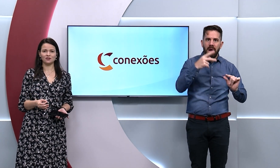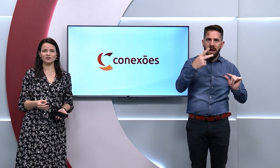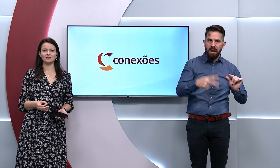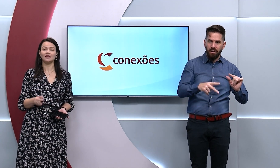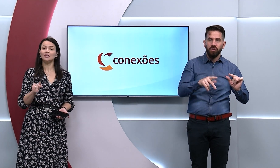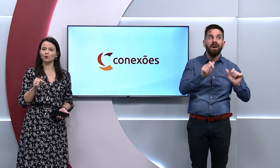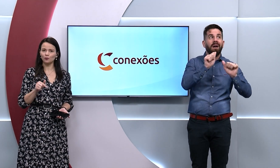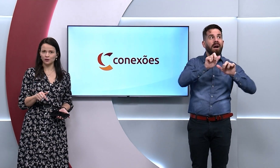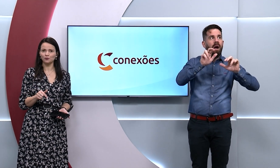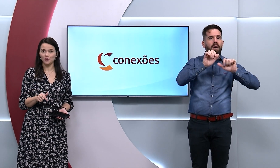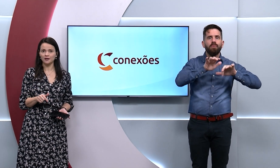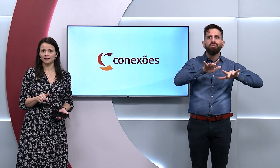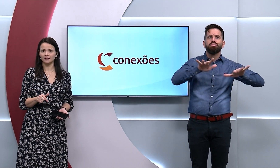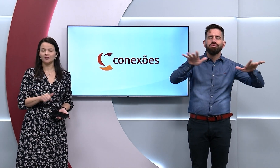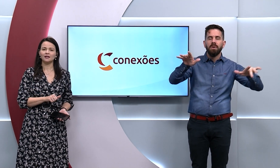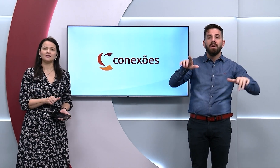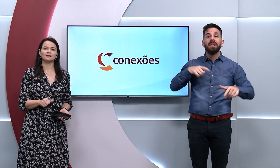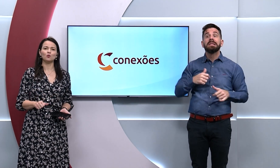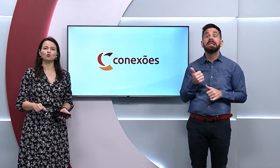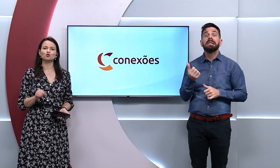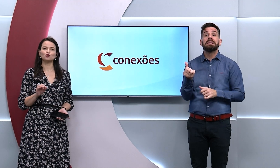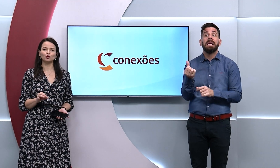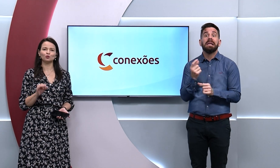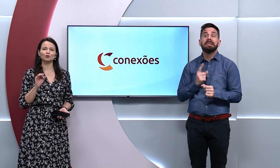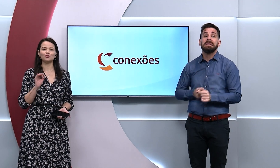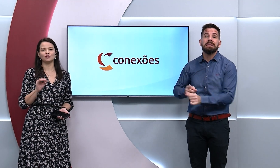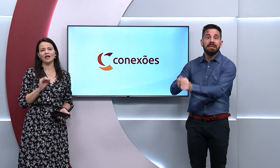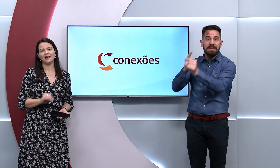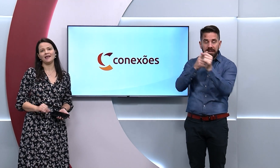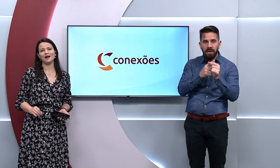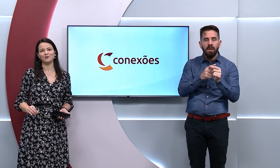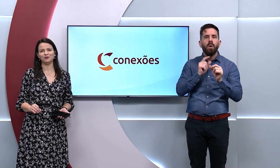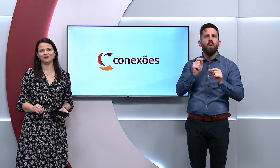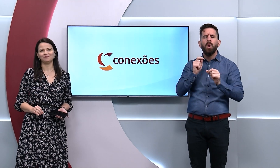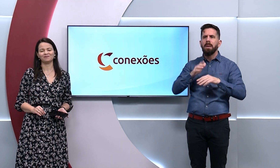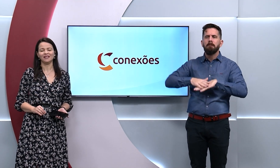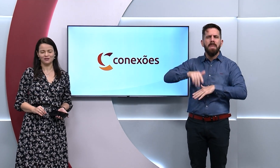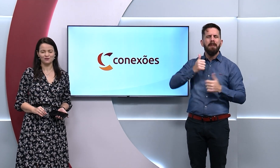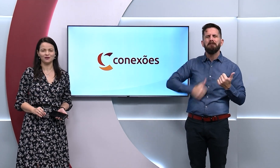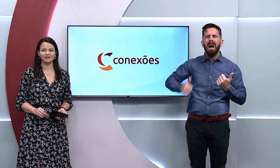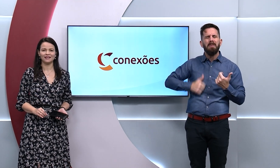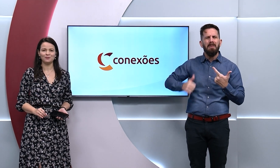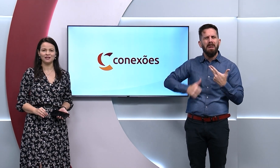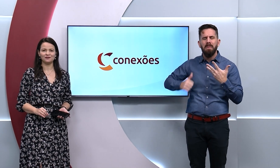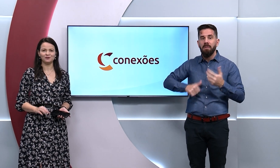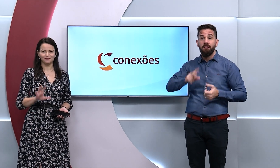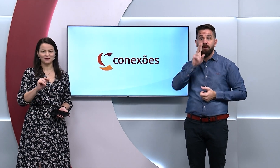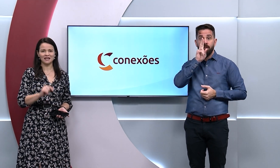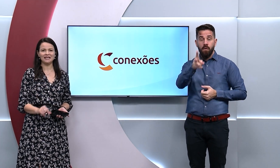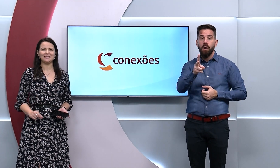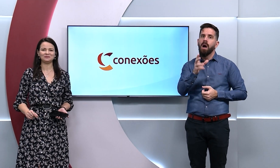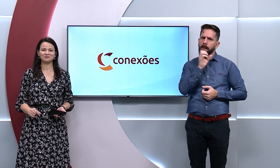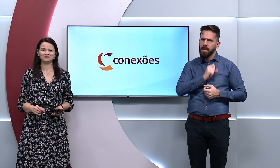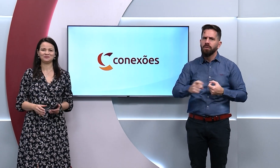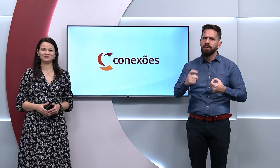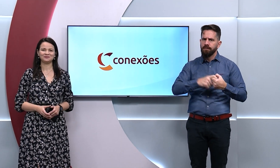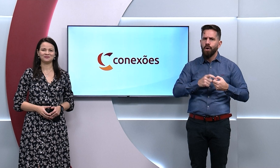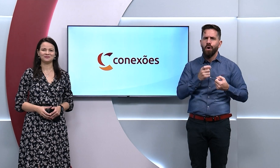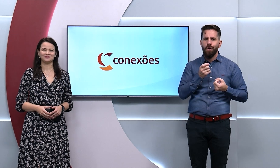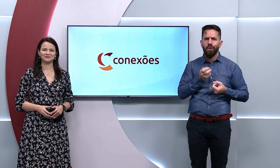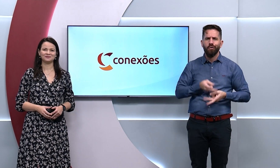cidades, incluindo Goiânia, estão com surto de diarreia aguda. A gente volta daqui a pouquinho, viu? Então sai daí.